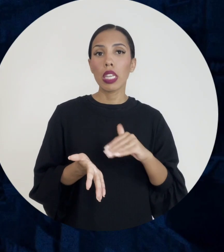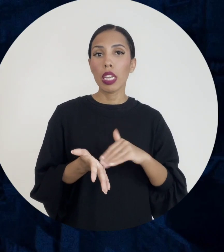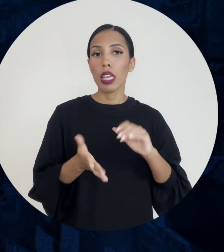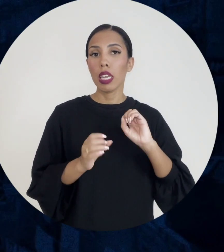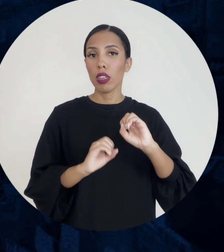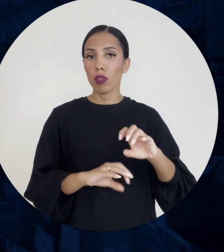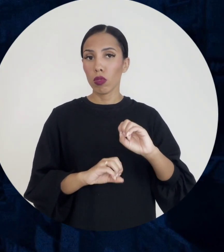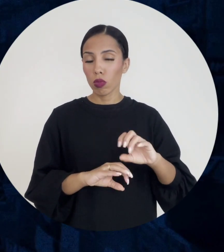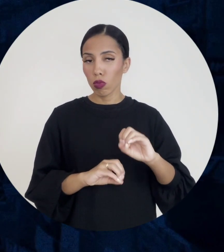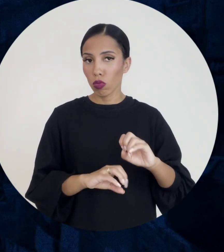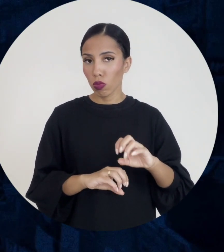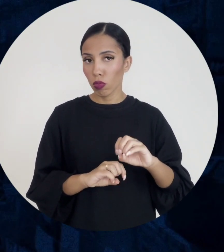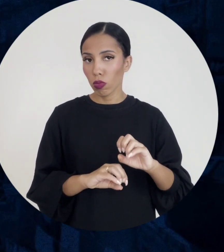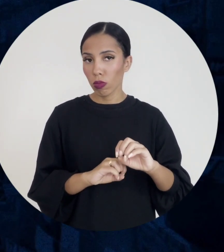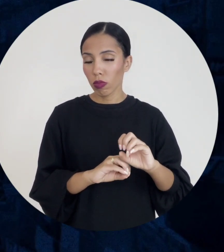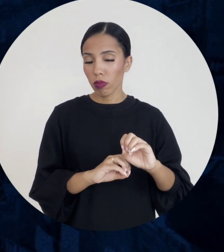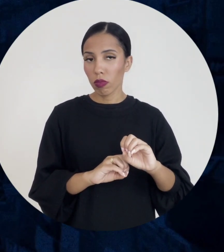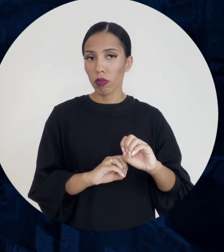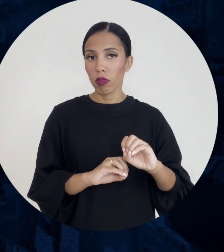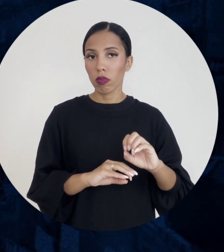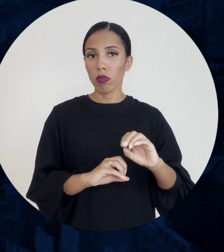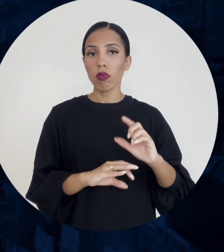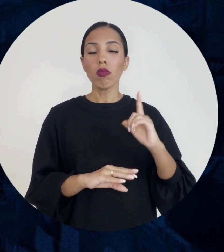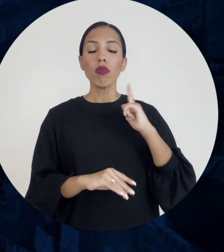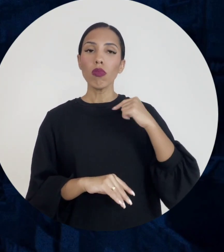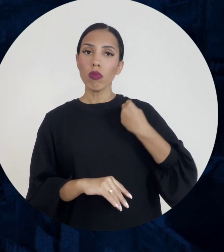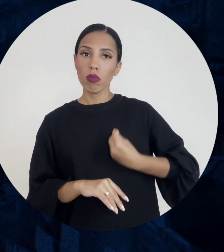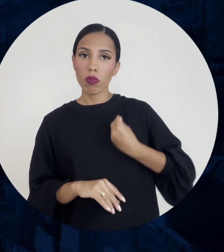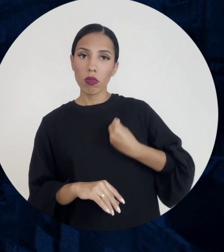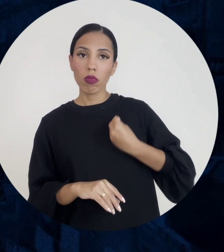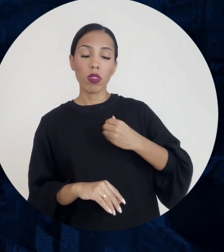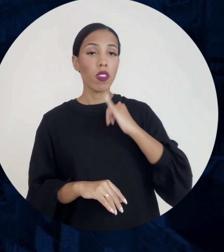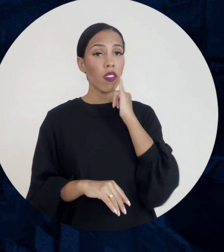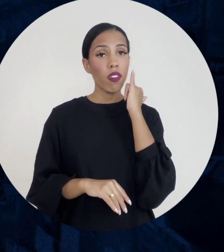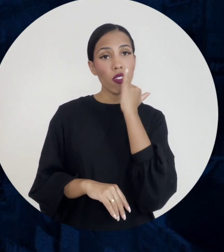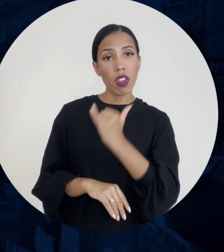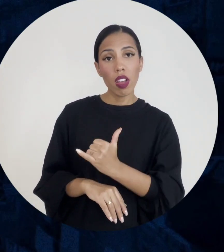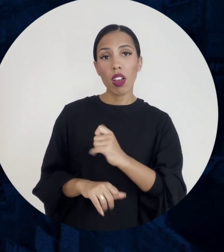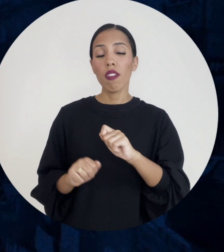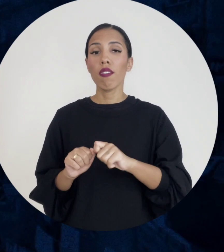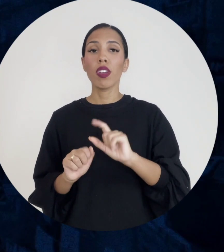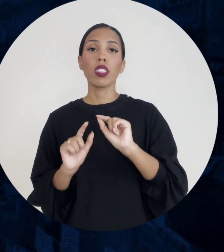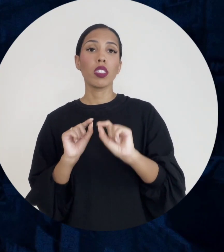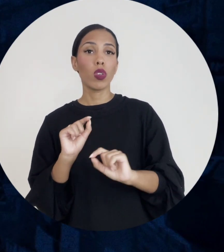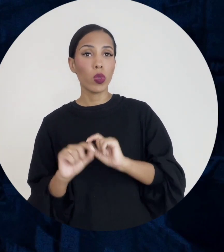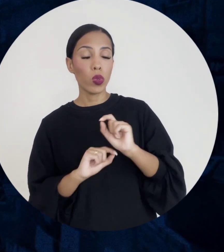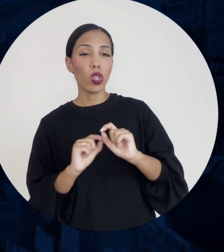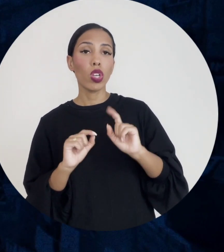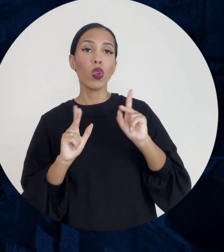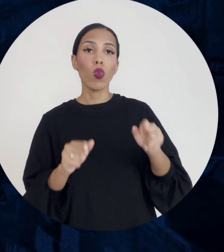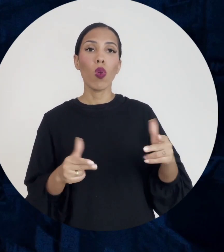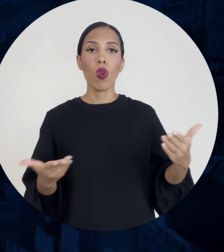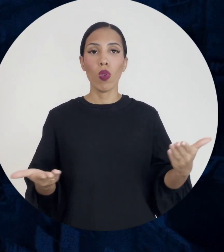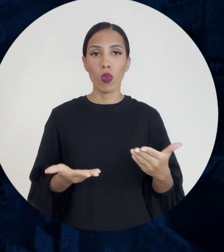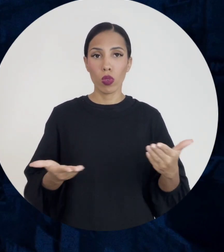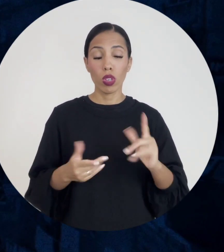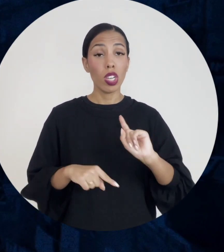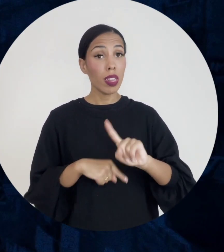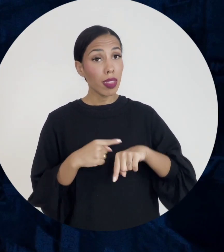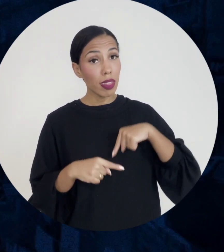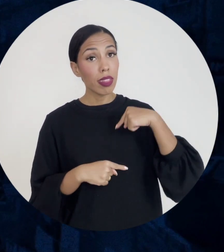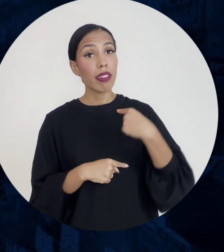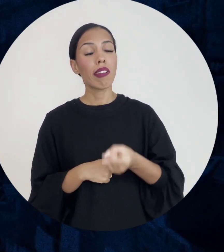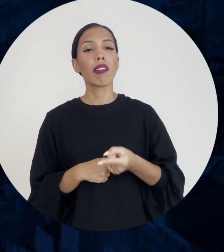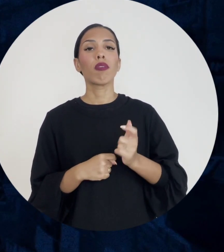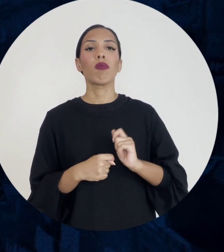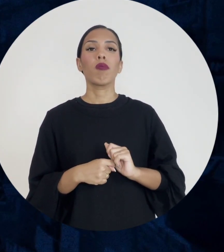Educação te manda, te diz o que é para fazer, como hoje, né? E aí depois eu